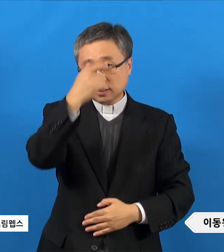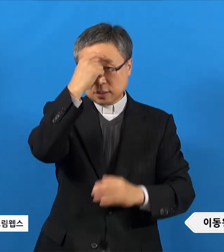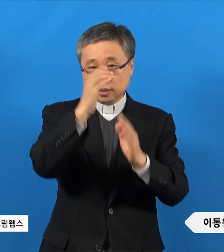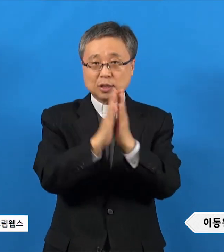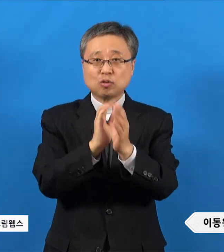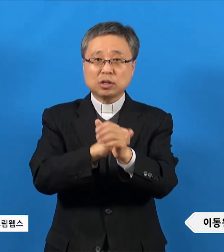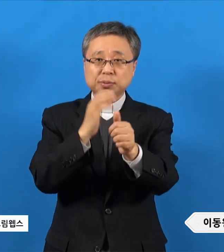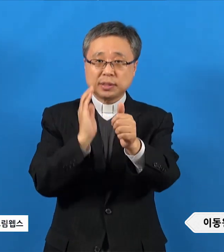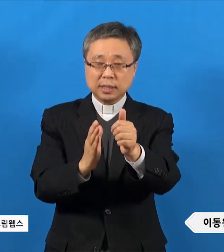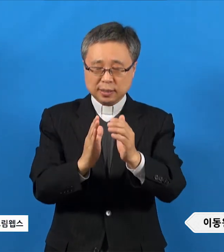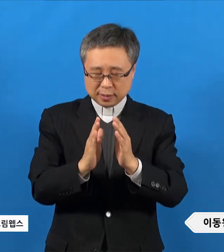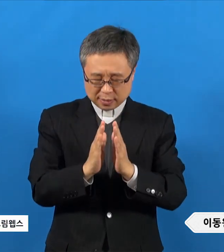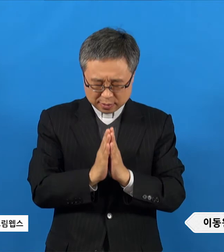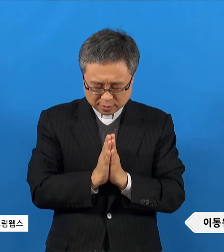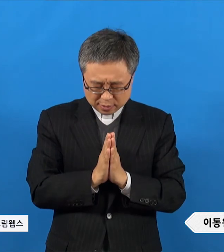기도하시겠습니다.